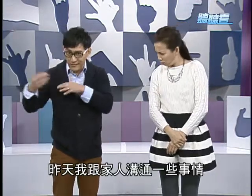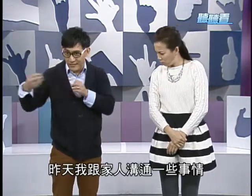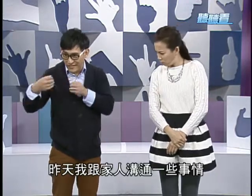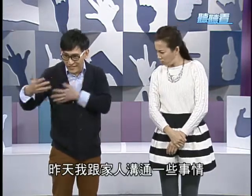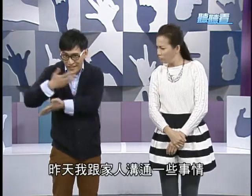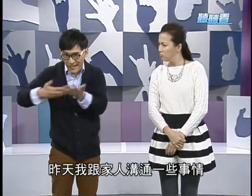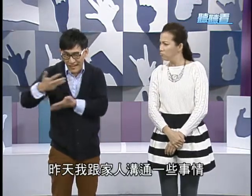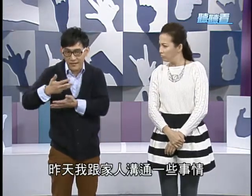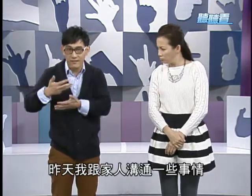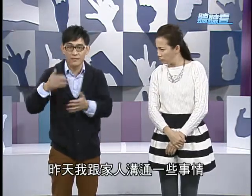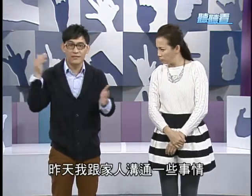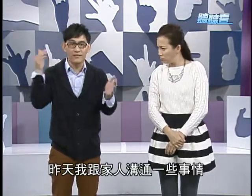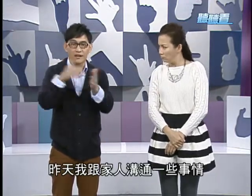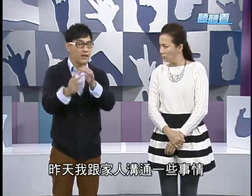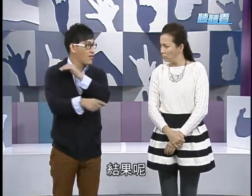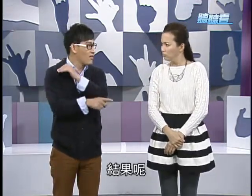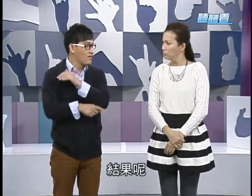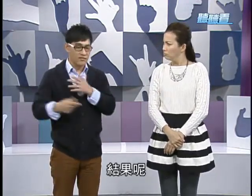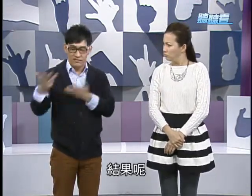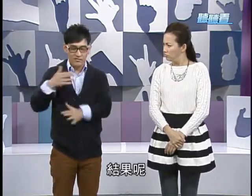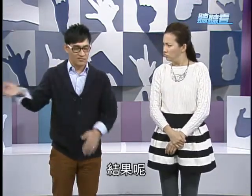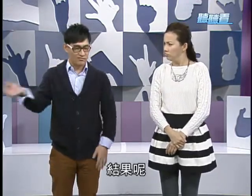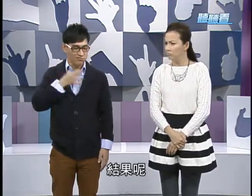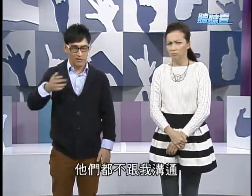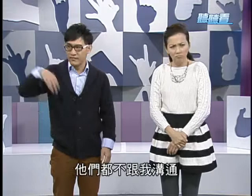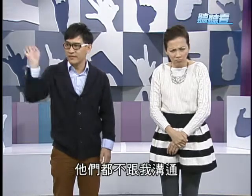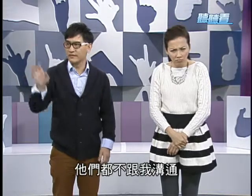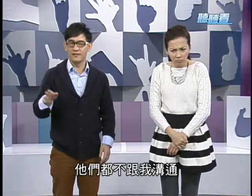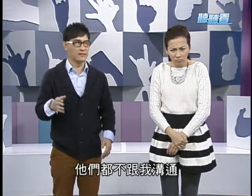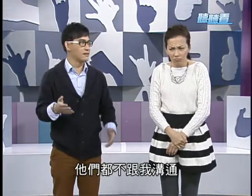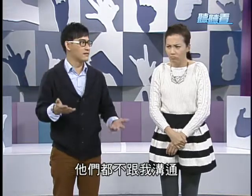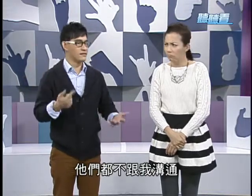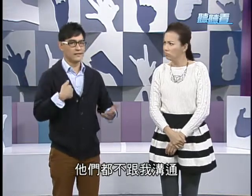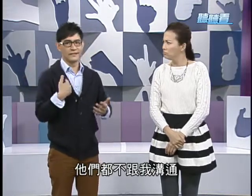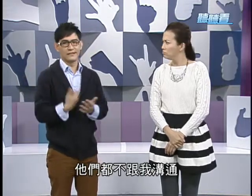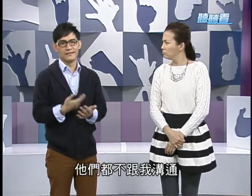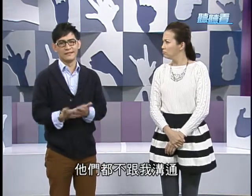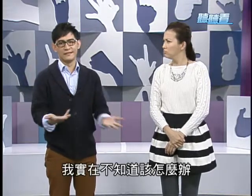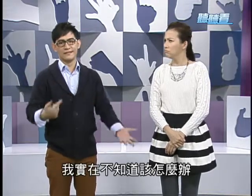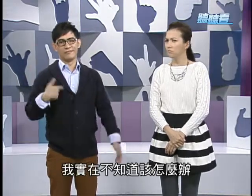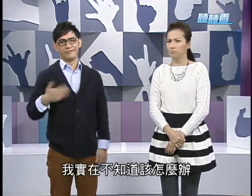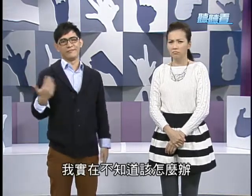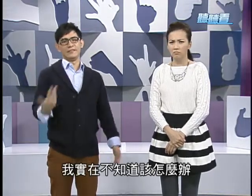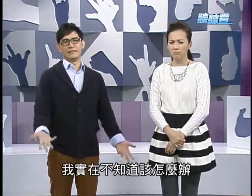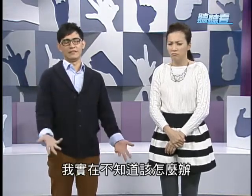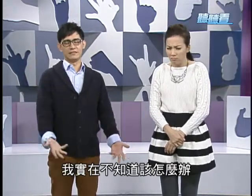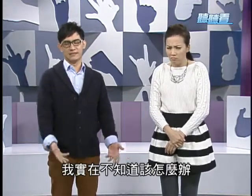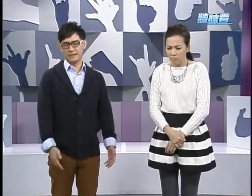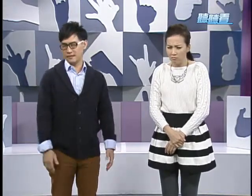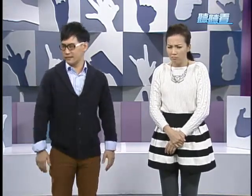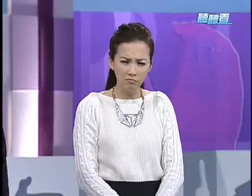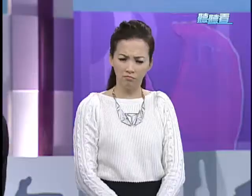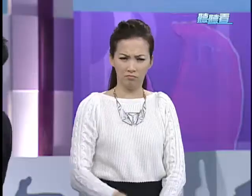沟通一些事情，结果呢，他们都不跟我沟通，我实在不知道该怎么办。